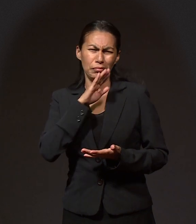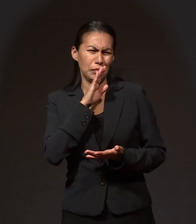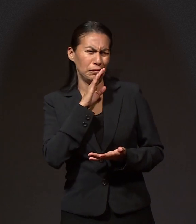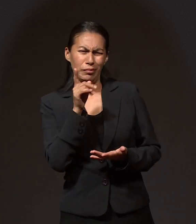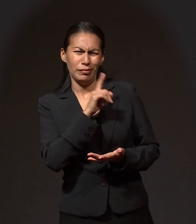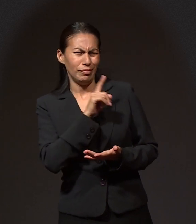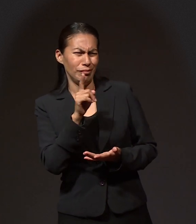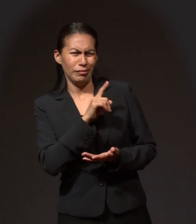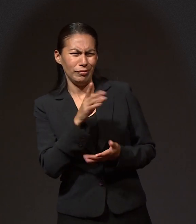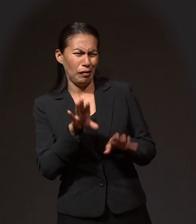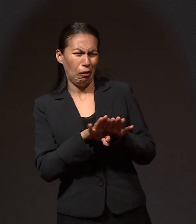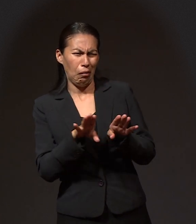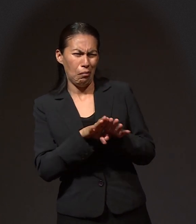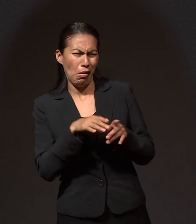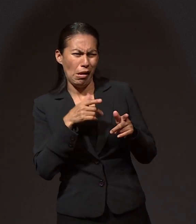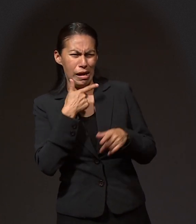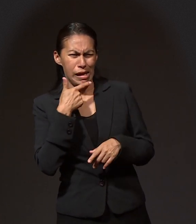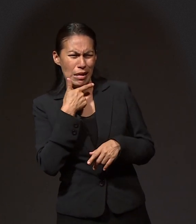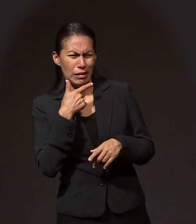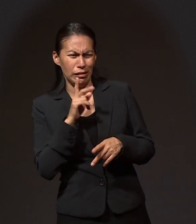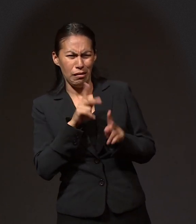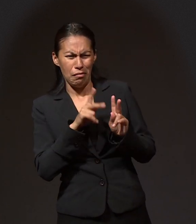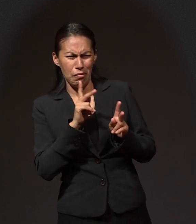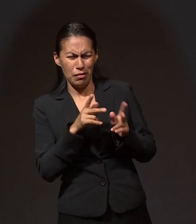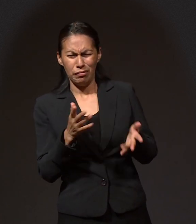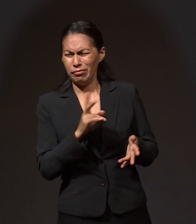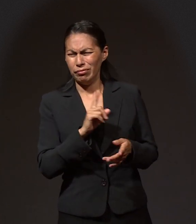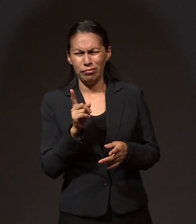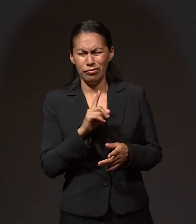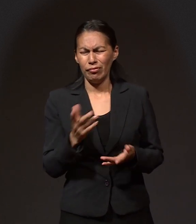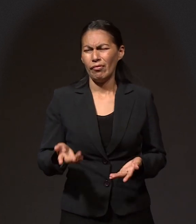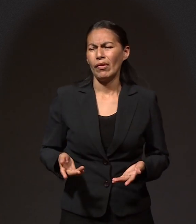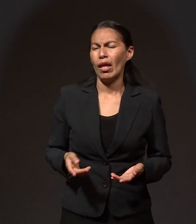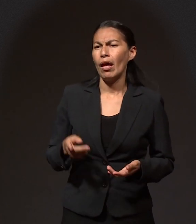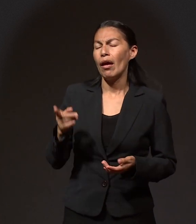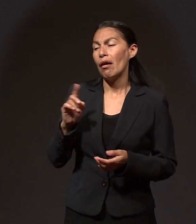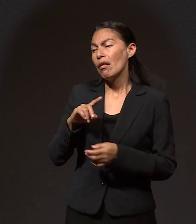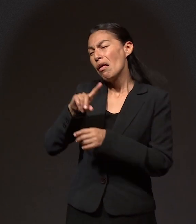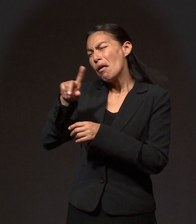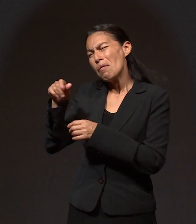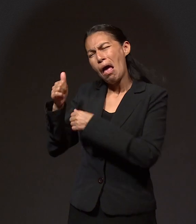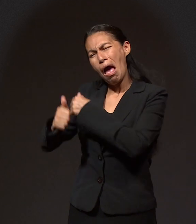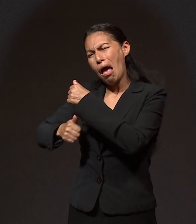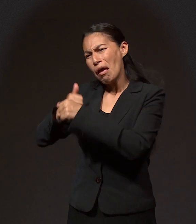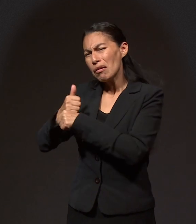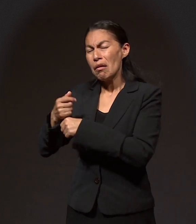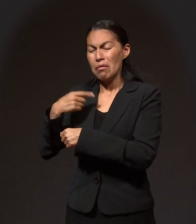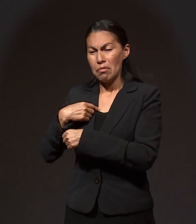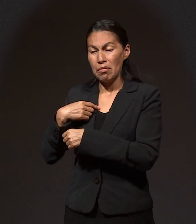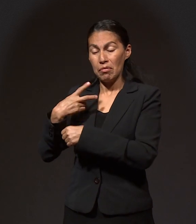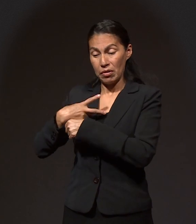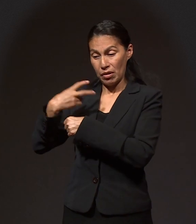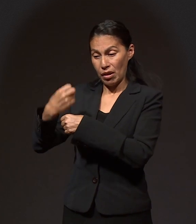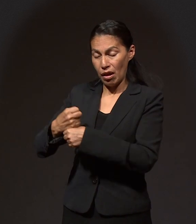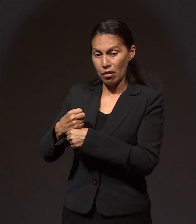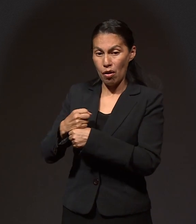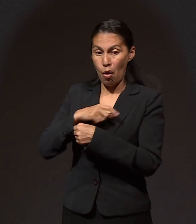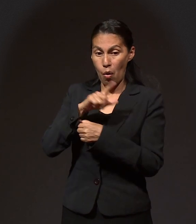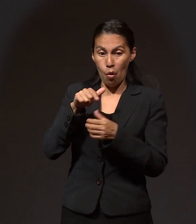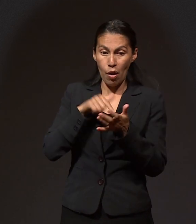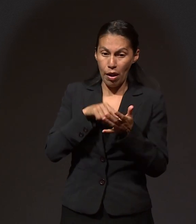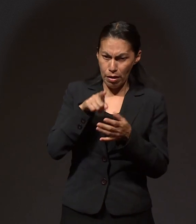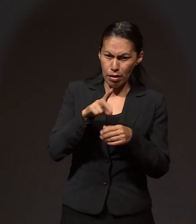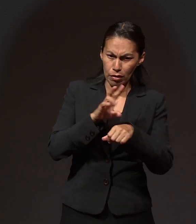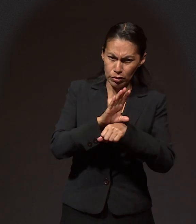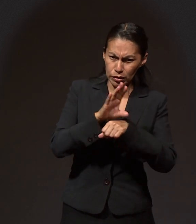me invitaron de Costa Rica para un evento. Y voy y una iglesia habla inglesa ahí en Costa Rica. El pastor que